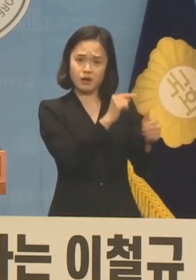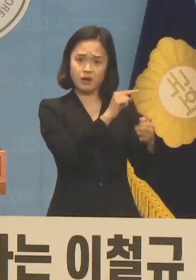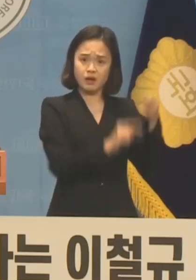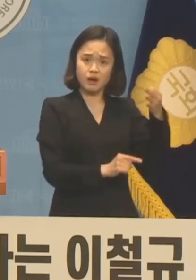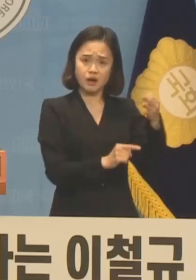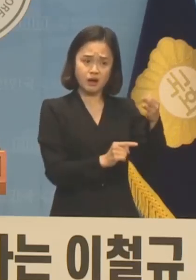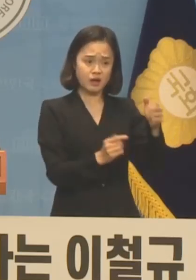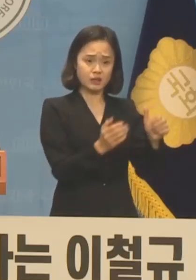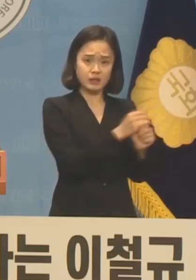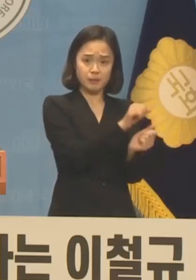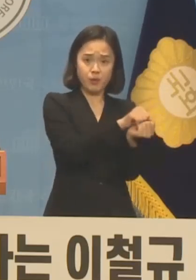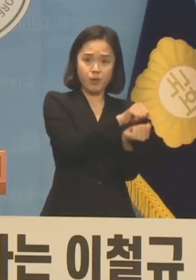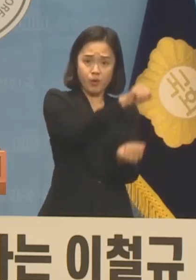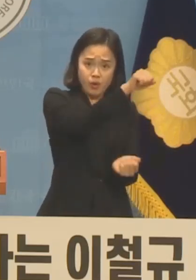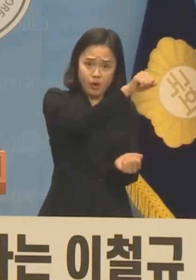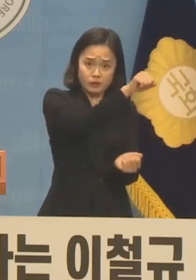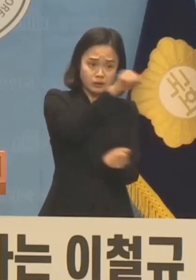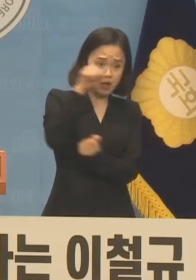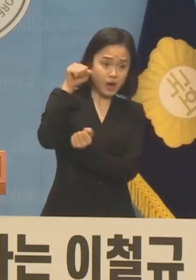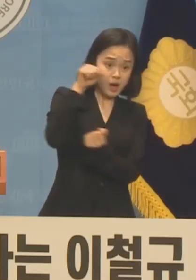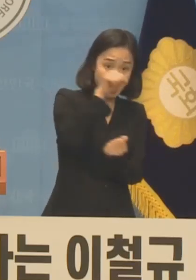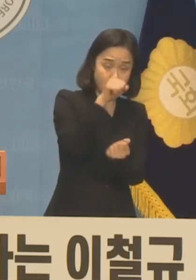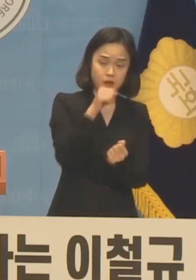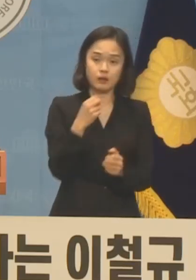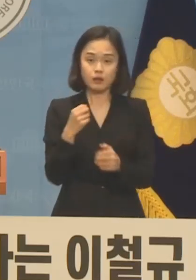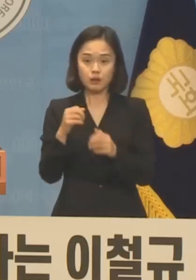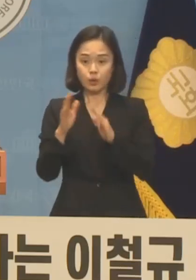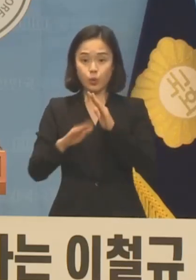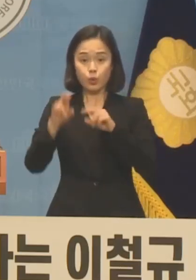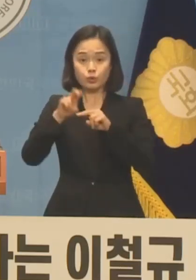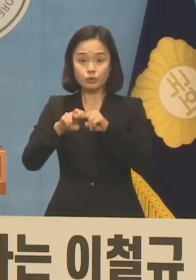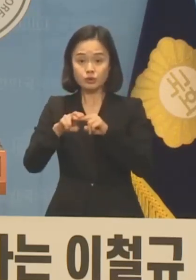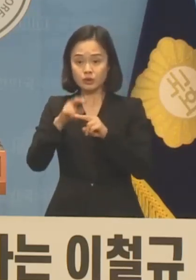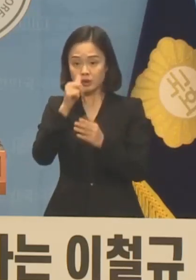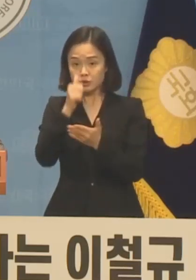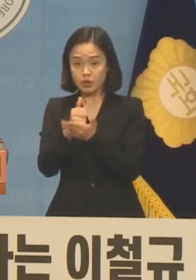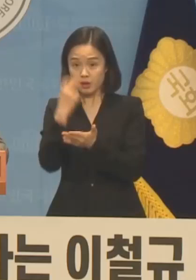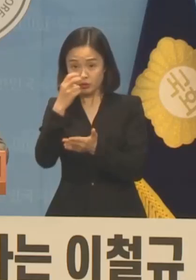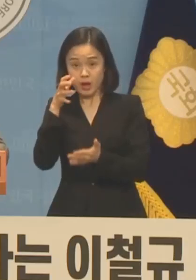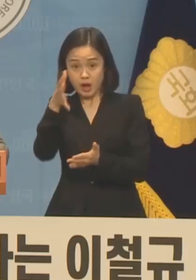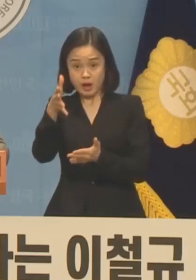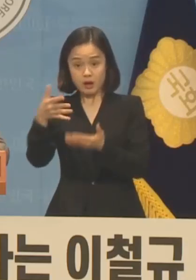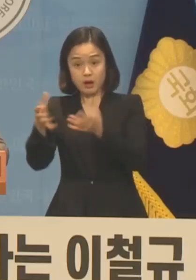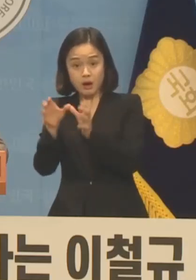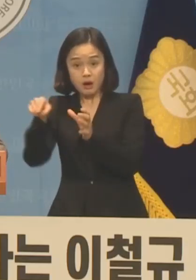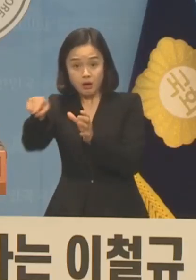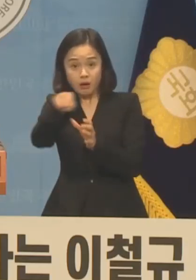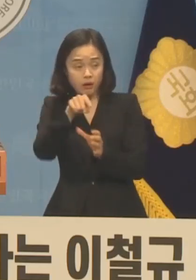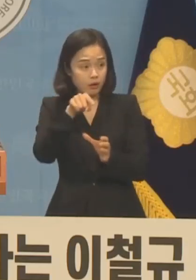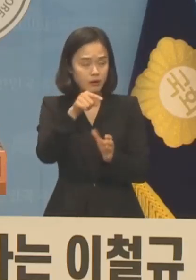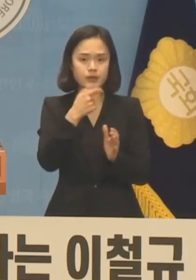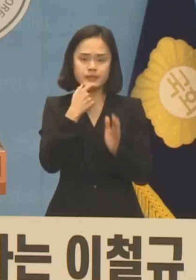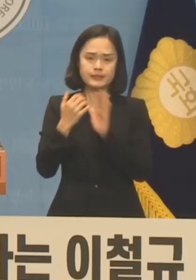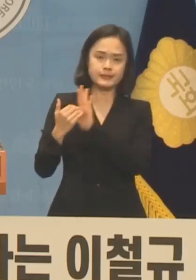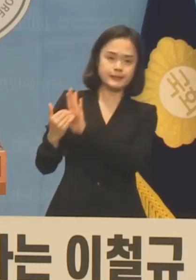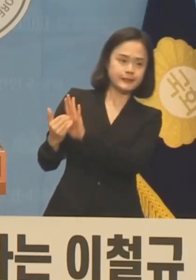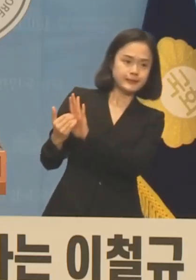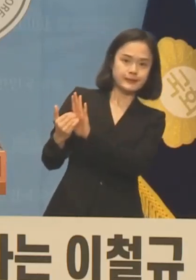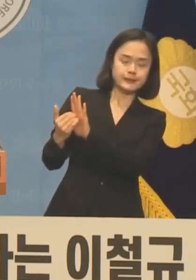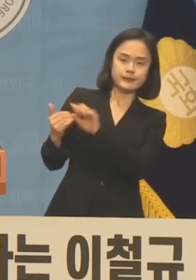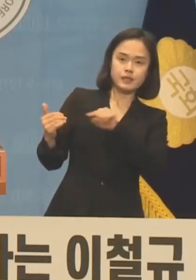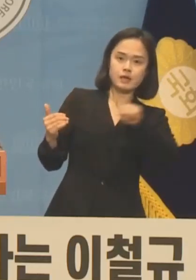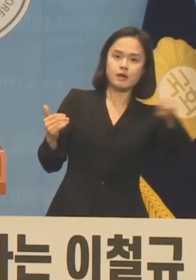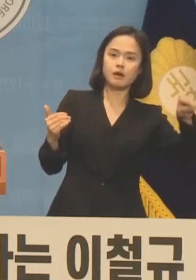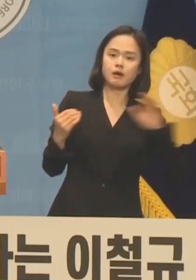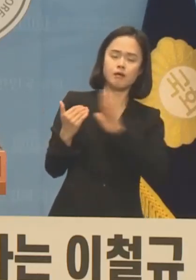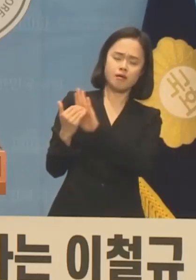집행하려는 공수처 소속 검사 및 수사관, 경찰 특수단의 대통령 관저 진입을 결사 저지하면서 수시간 이상 대치